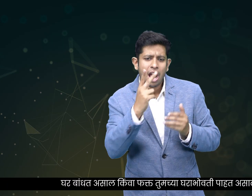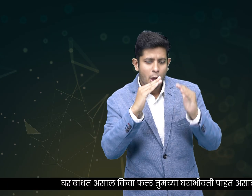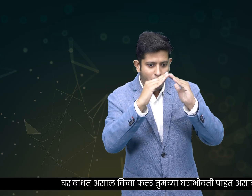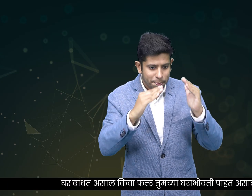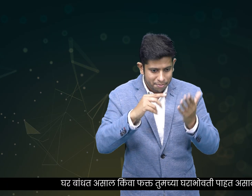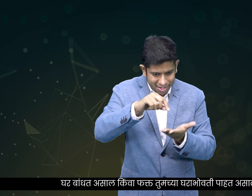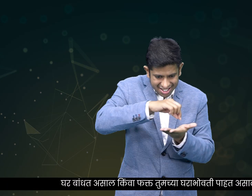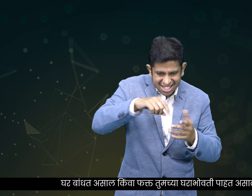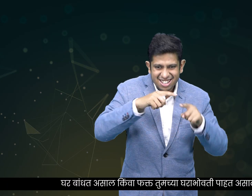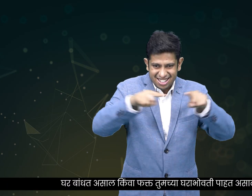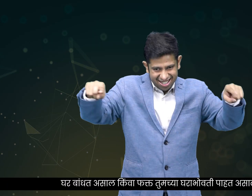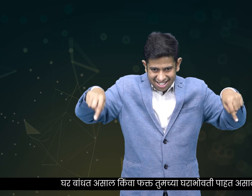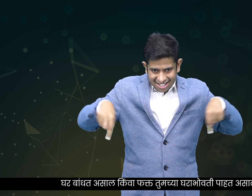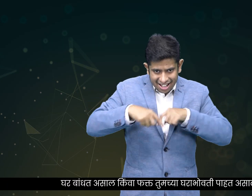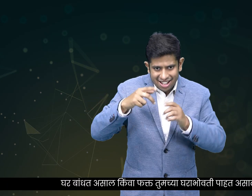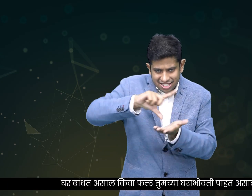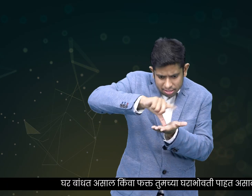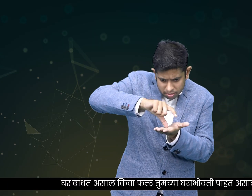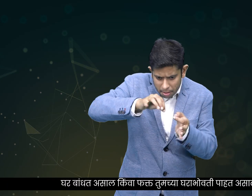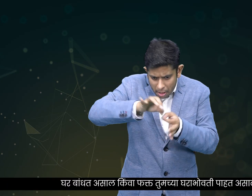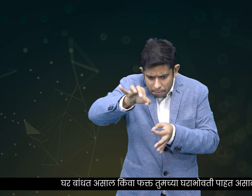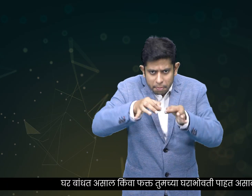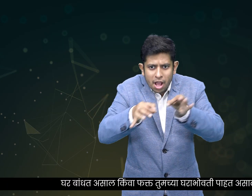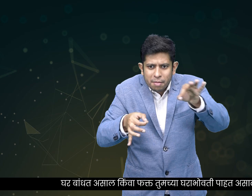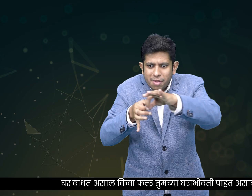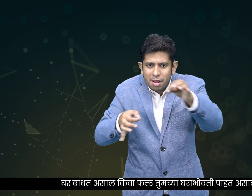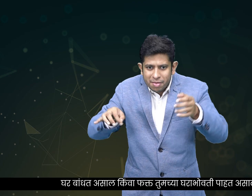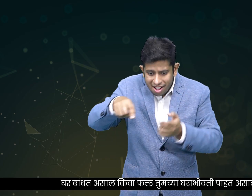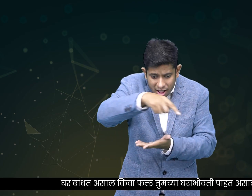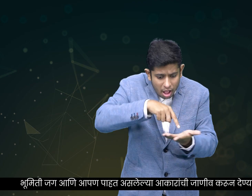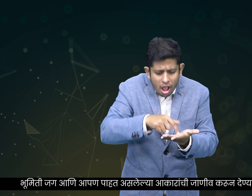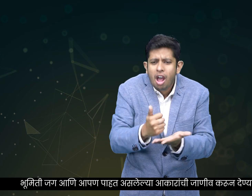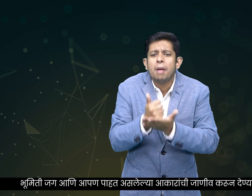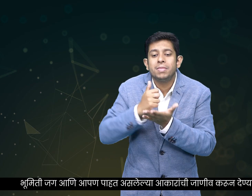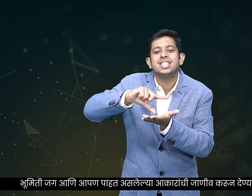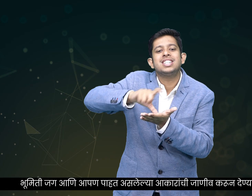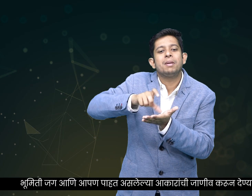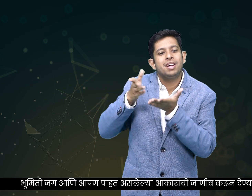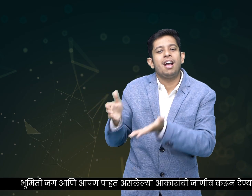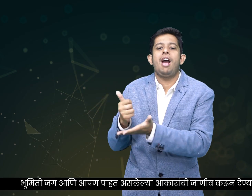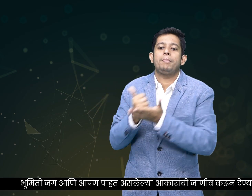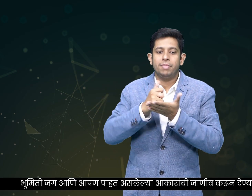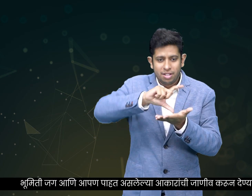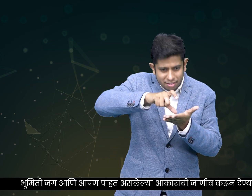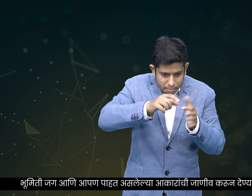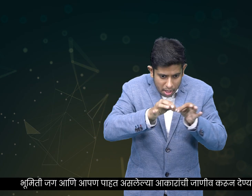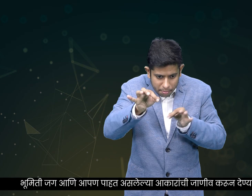घर बांधत असाल किंवा फक्त तुमच्या घराभोवती पाहत असाल, भूमिती जग आणि आपण पाहत